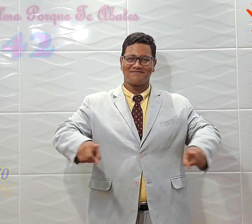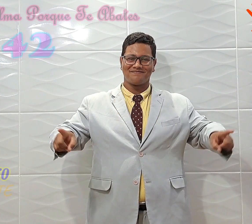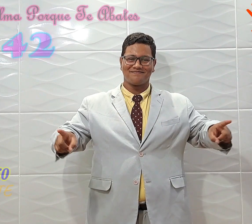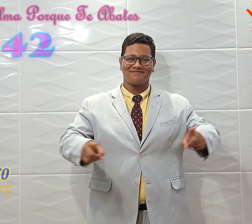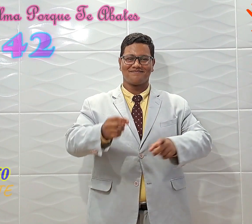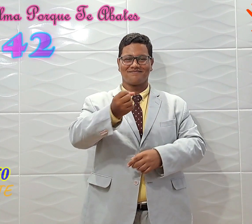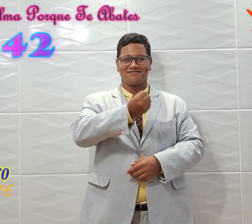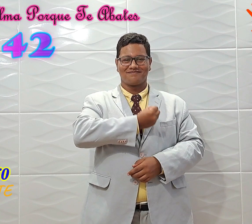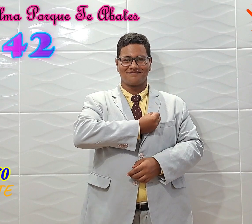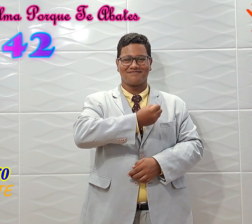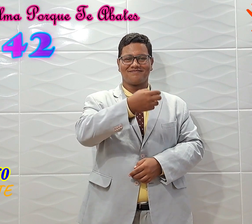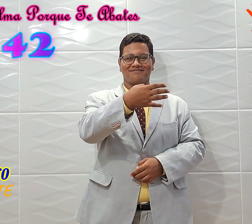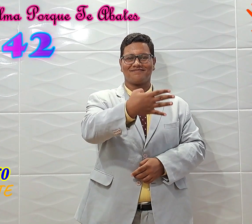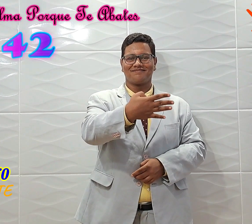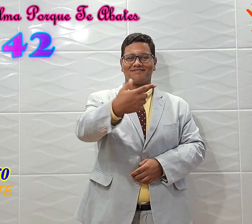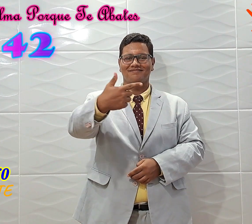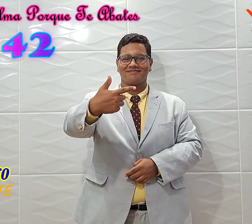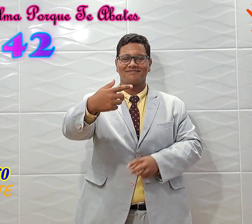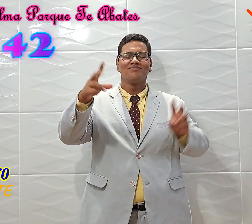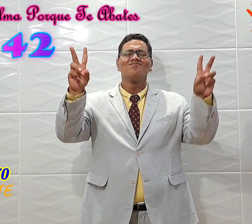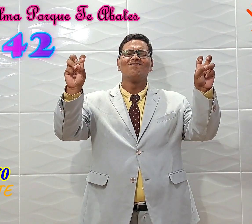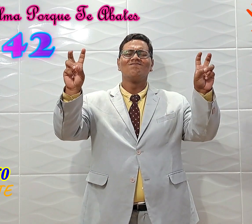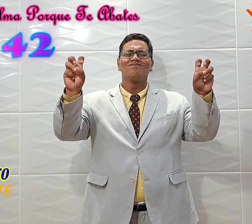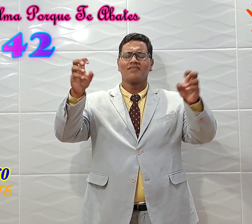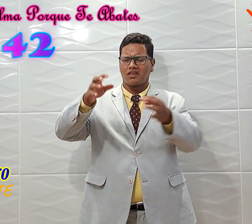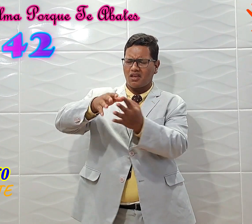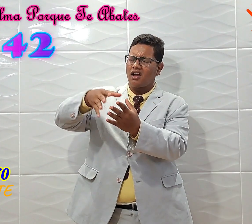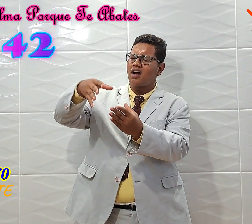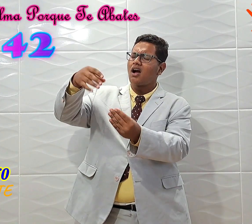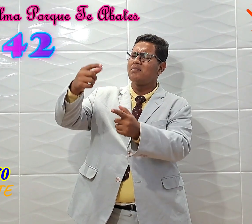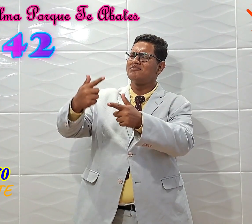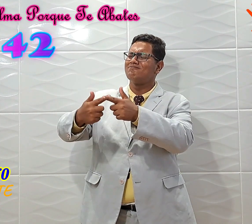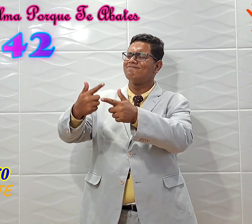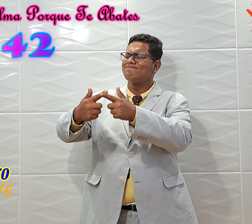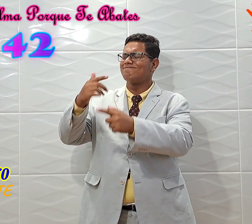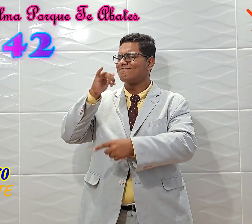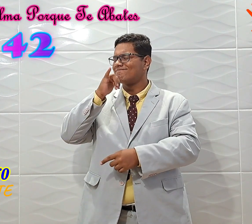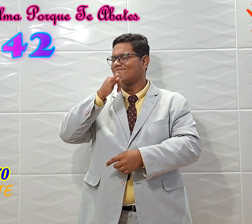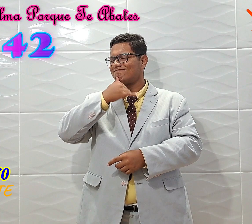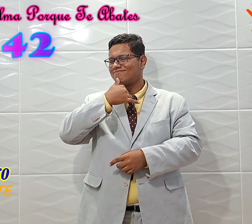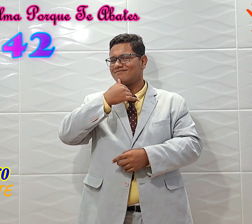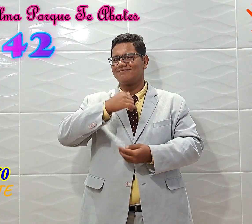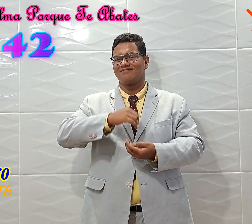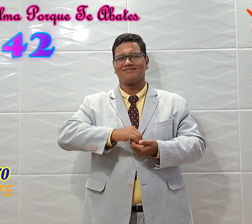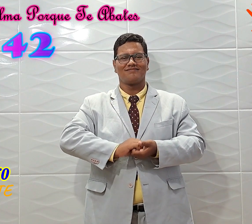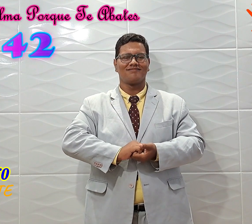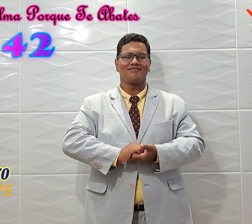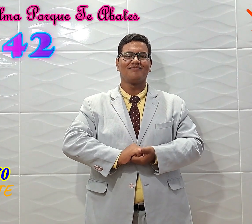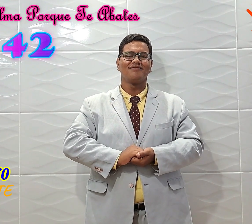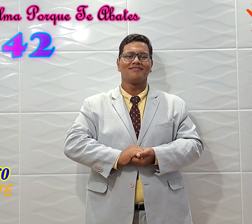Minha alma deseja em teu